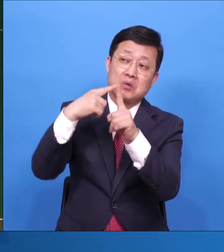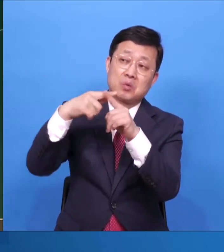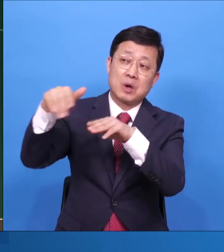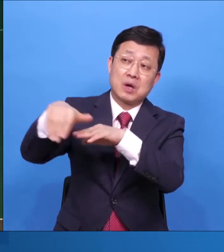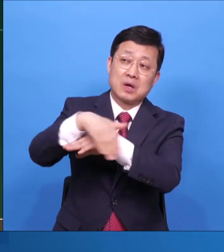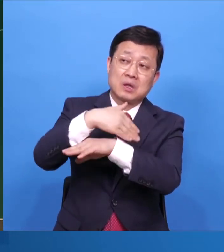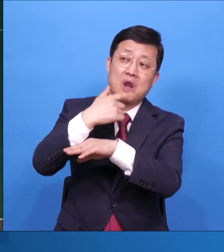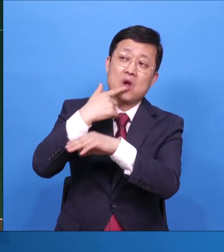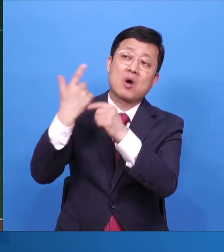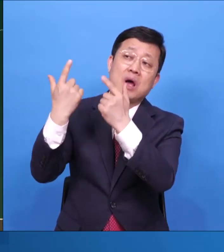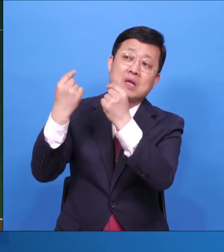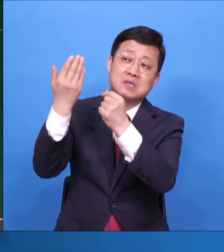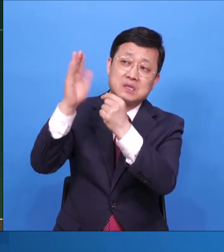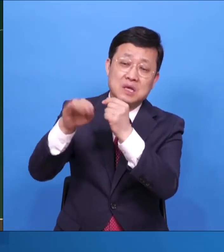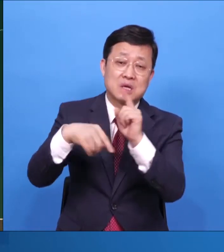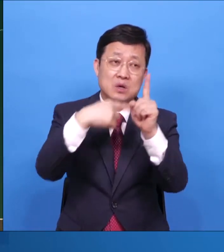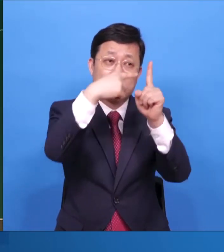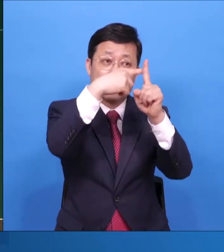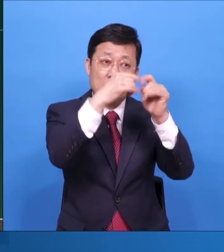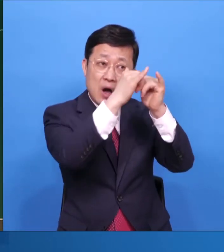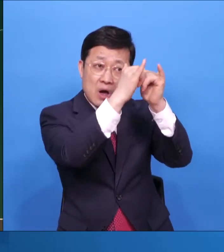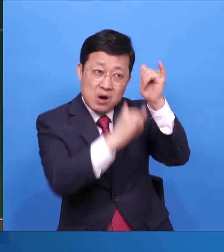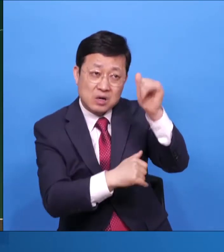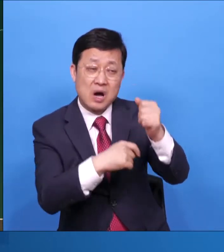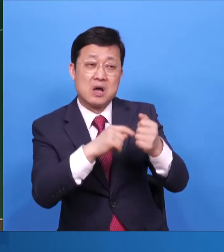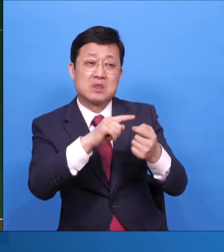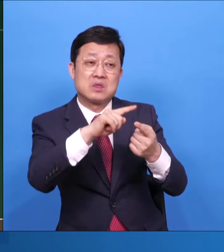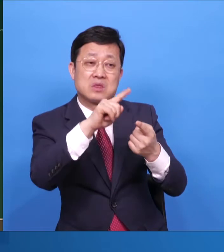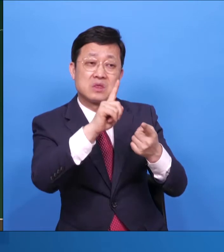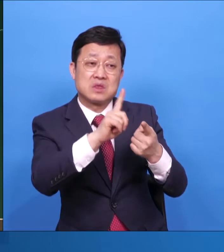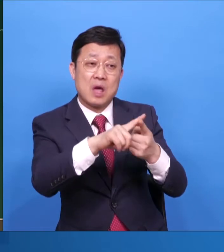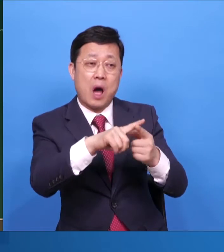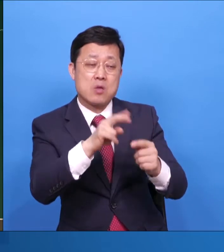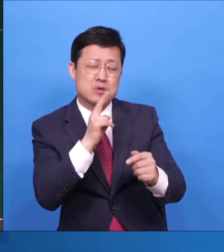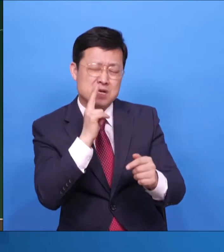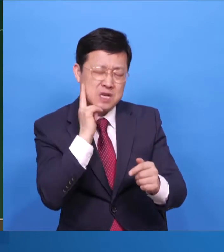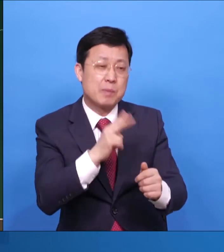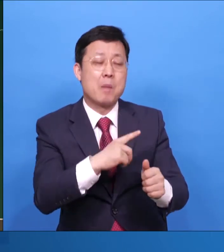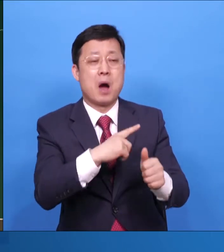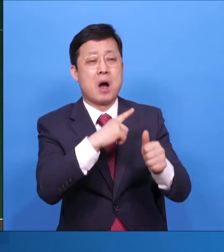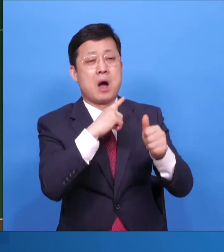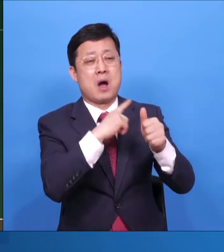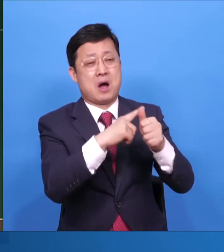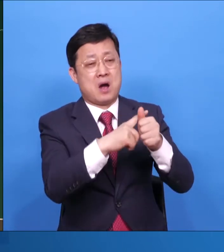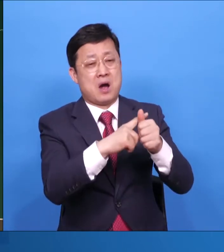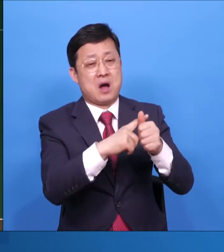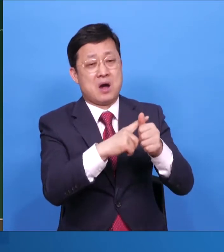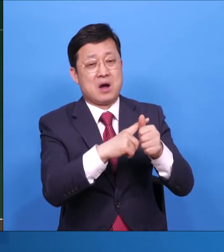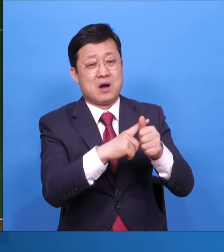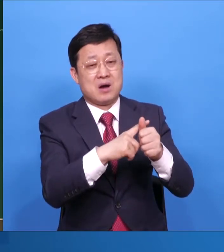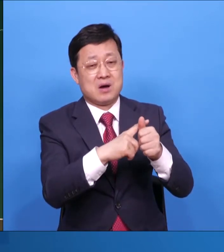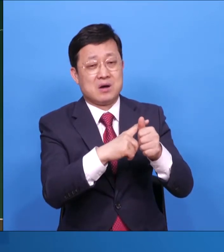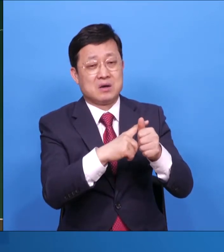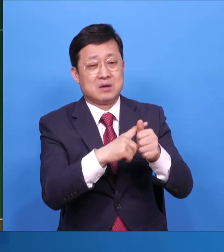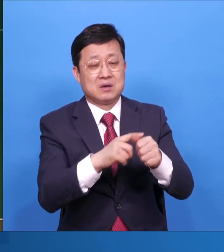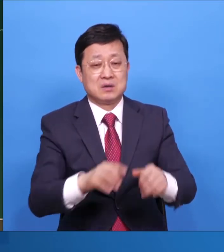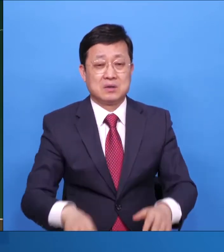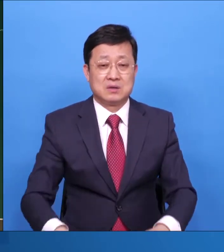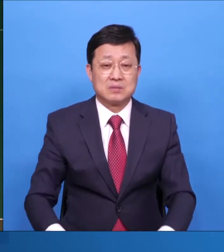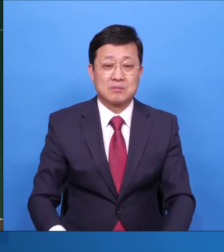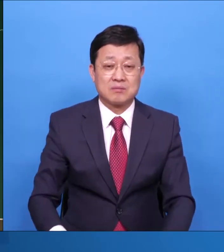profesor que les dije era cristiano o no, pero en la manera de hablar de él creo que era cristiano. 이 중세 시대에 복음 없는 이